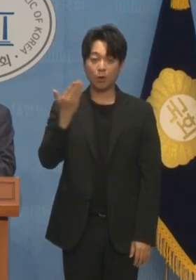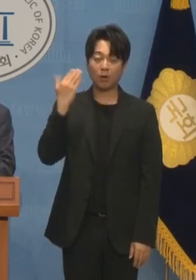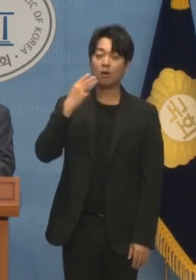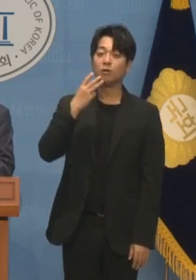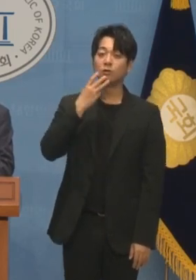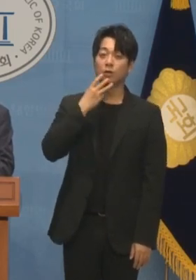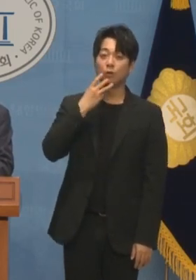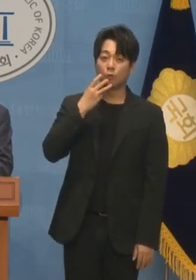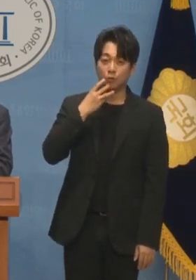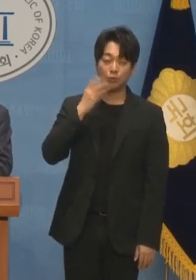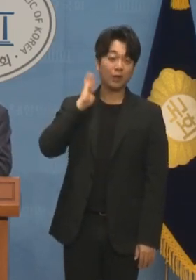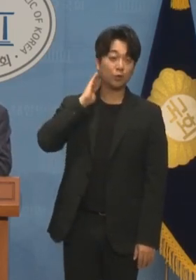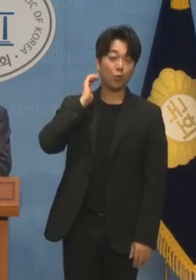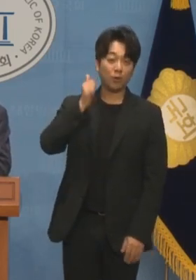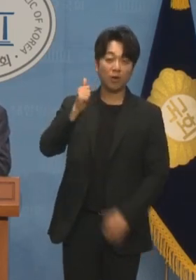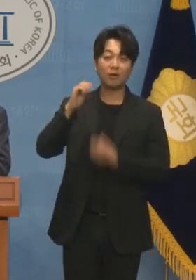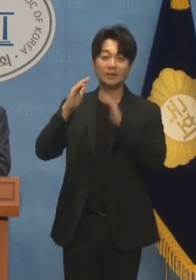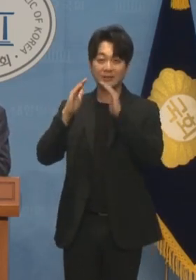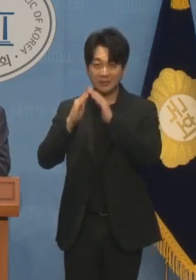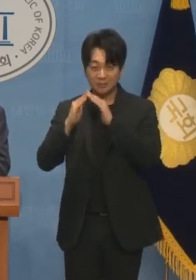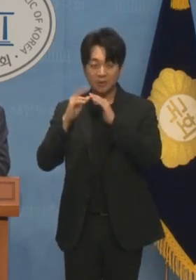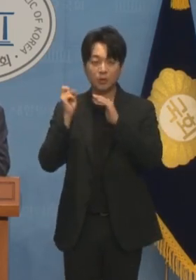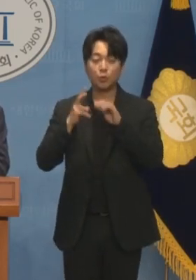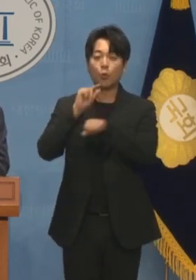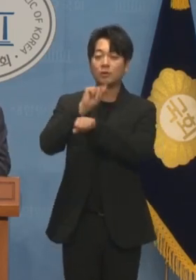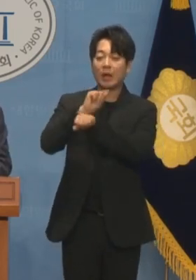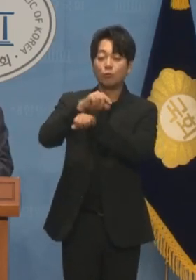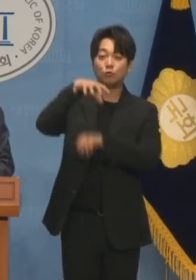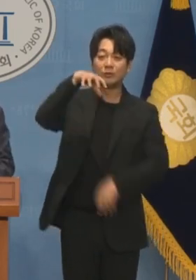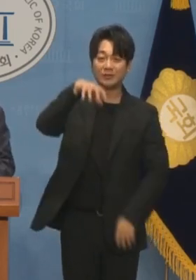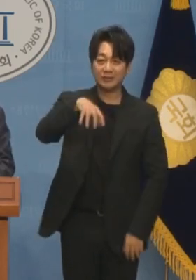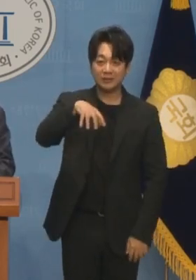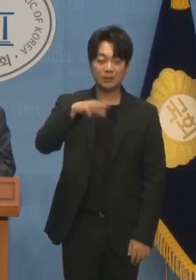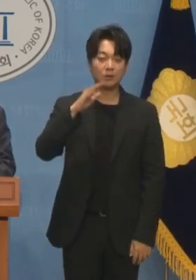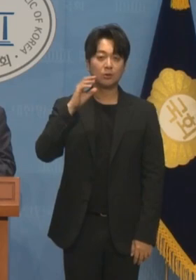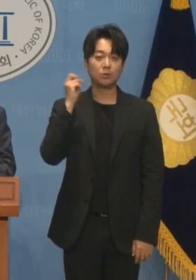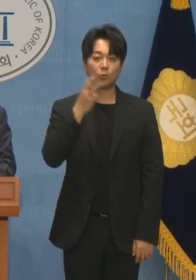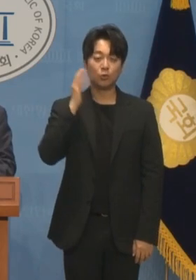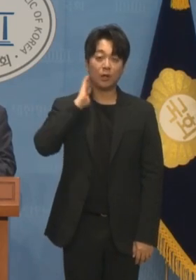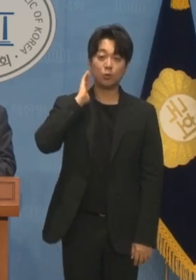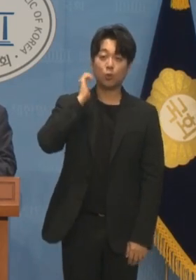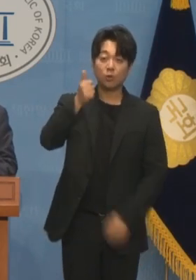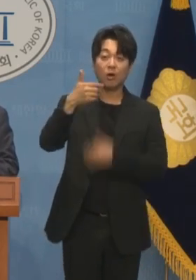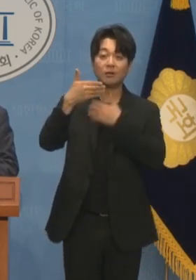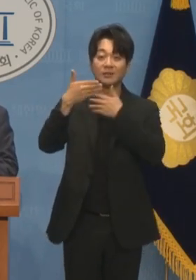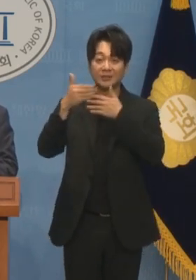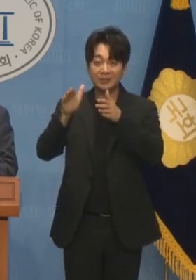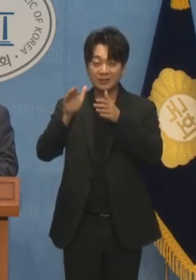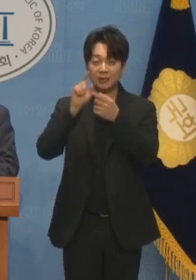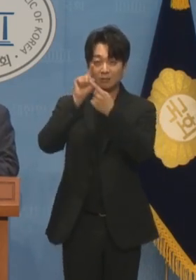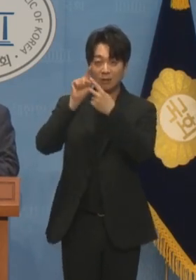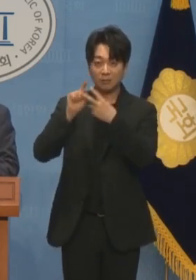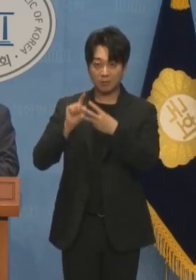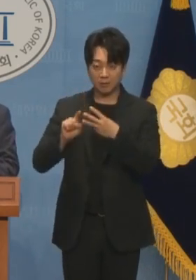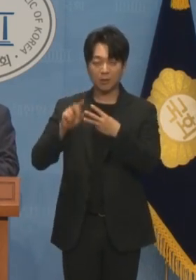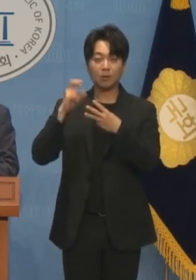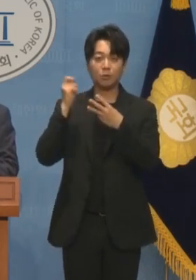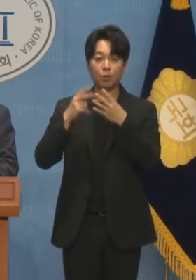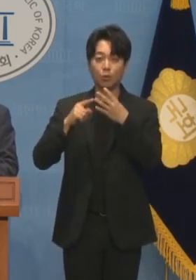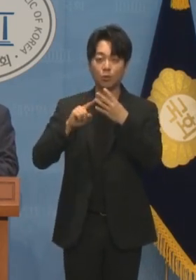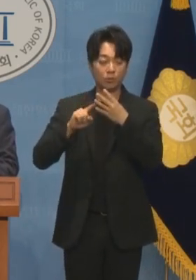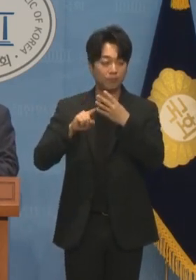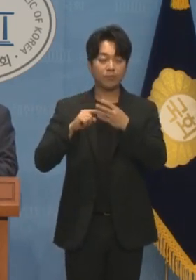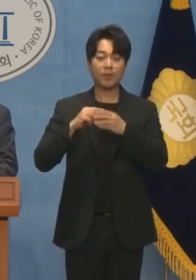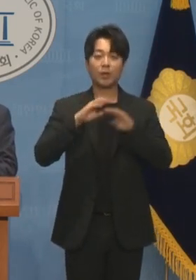그리고 한남동 관저자리, 그리고 용산 국방부 청사, 그리고 육군